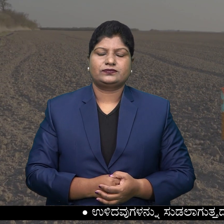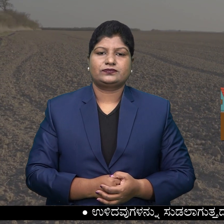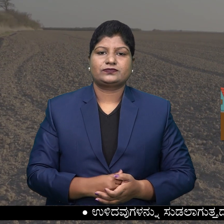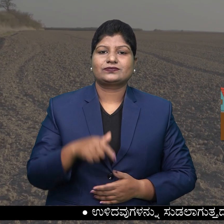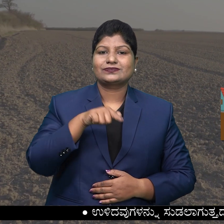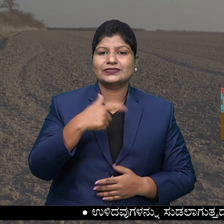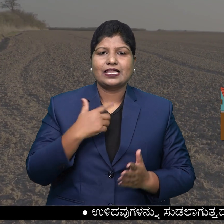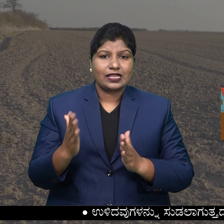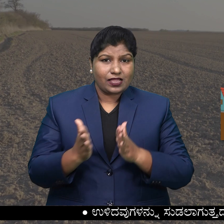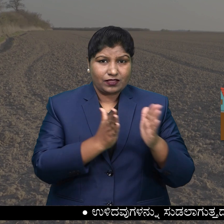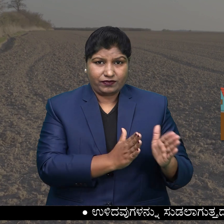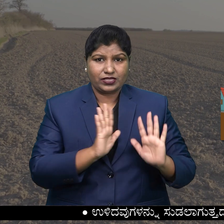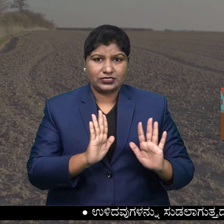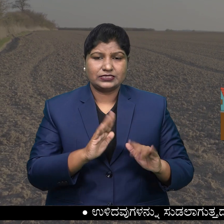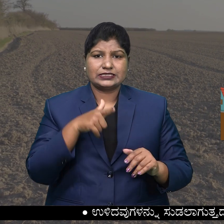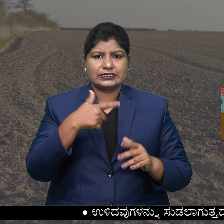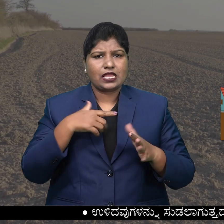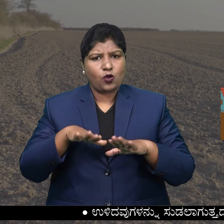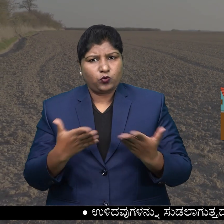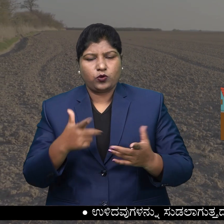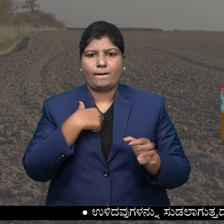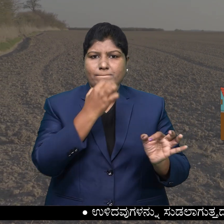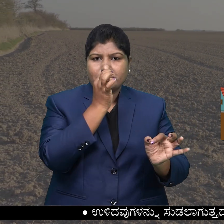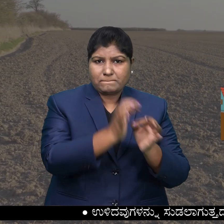ಉಳಿದವುಗಳನ್ನ ಸುಡಲಾಗುತ್ತೆ ಅಥವಾ ತೆರೆದ ಭೂಮಿಗೆ ಎಸೆಯಲಾಗುತ್ತದೆ.